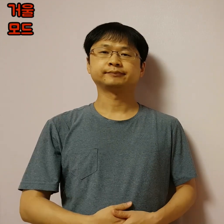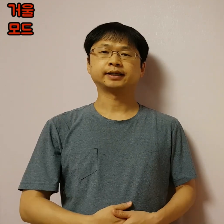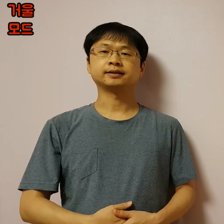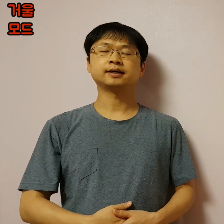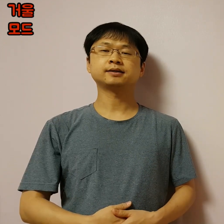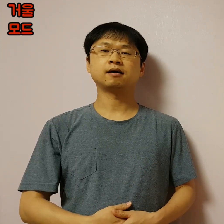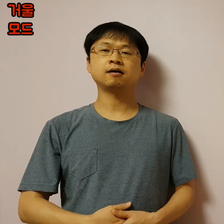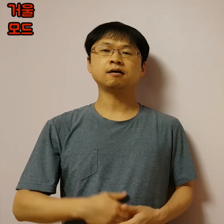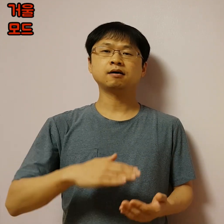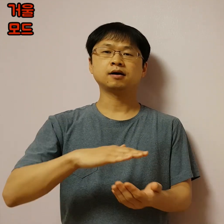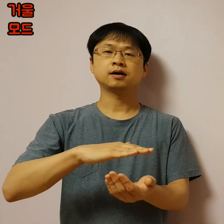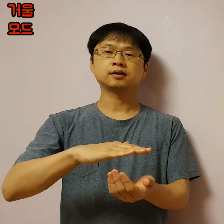네, 그래서